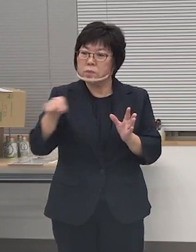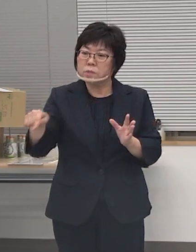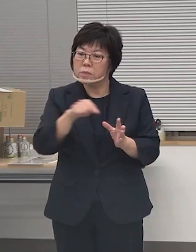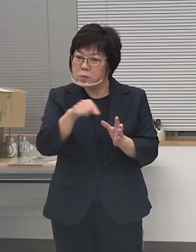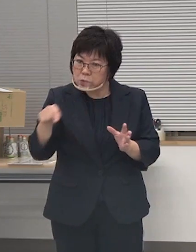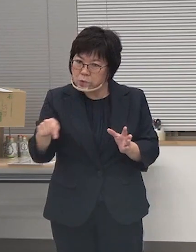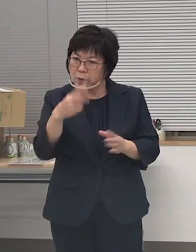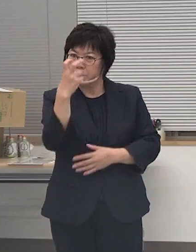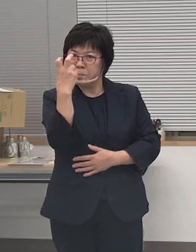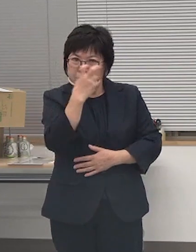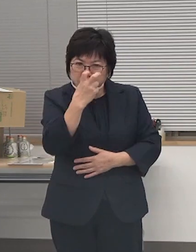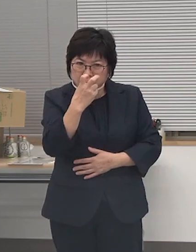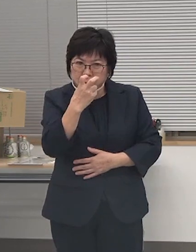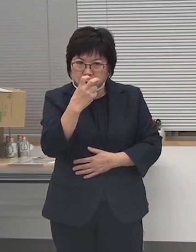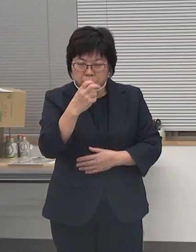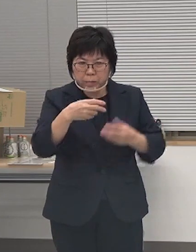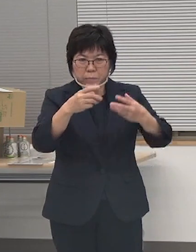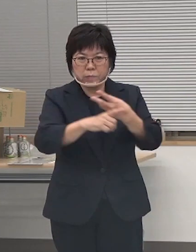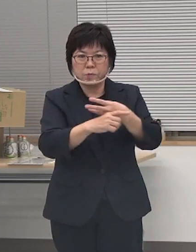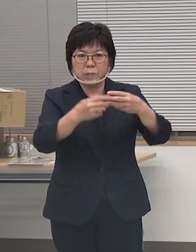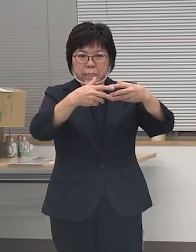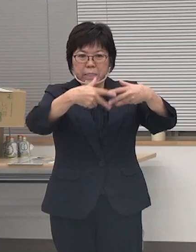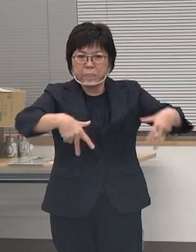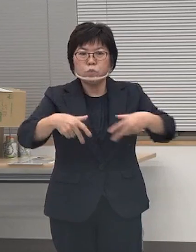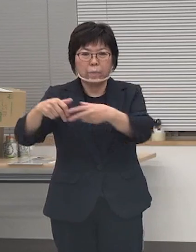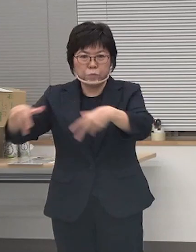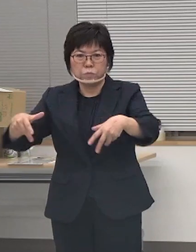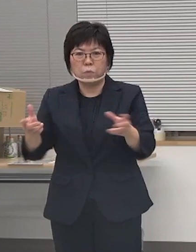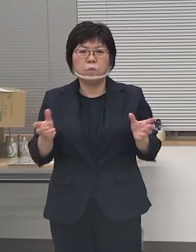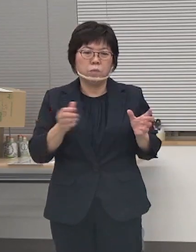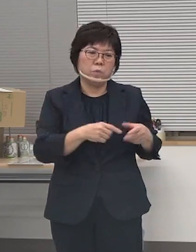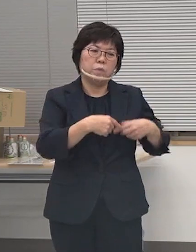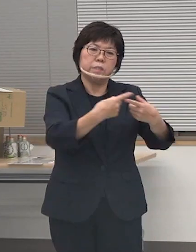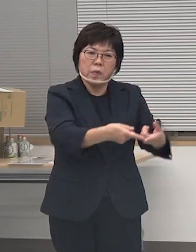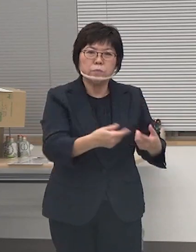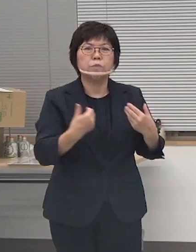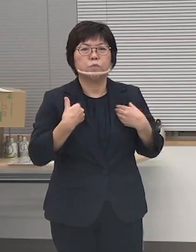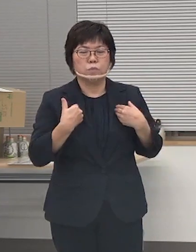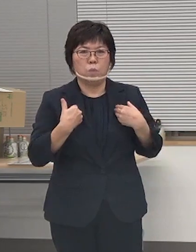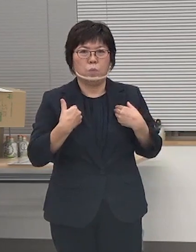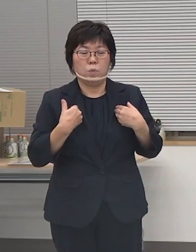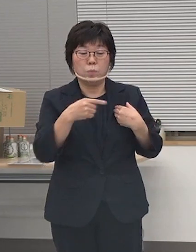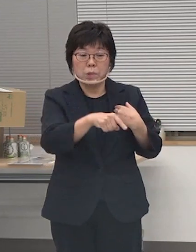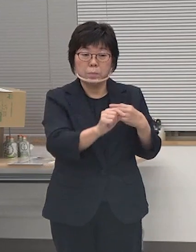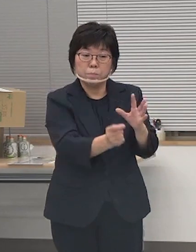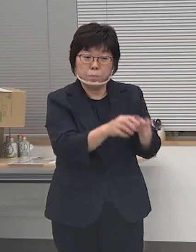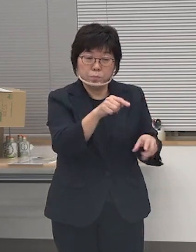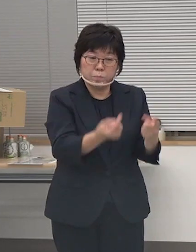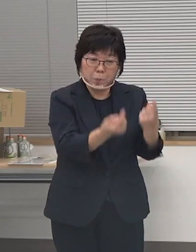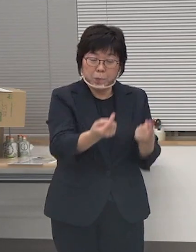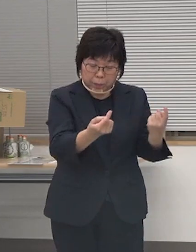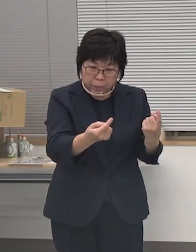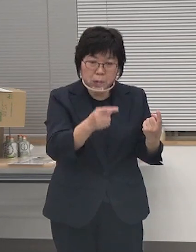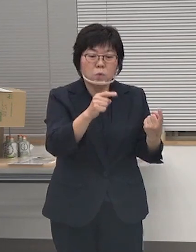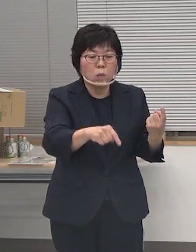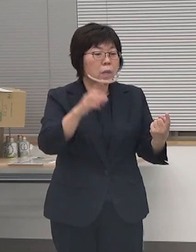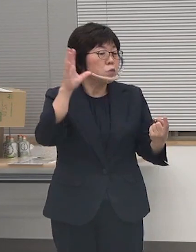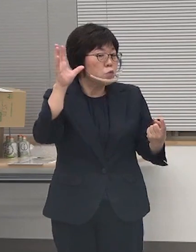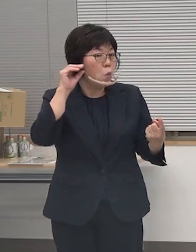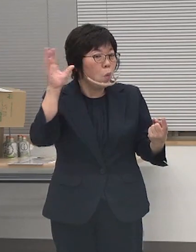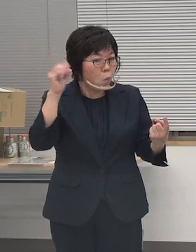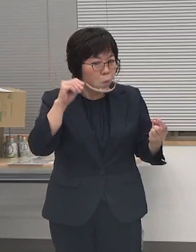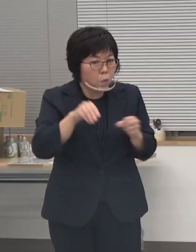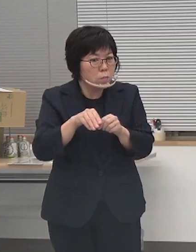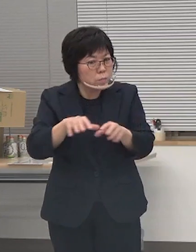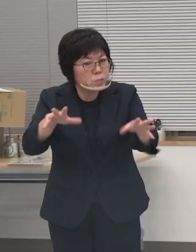後さまざまな医療機関等に情報の共有をしようと、こういったそのご指摘をいただきました。